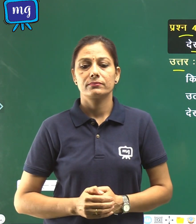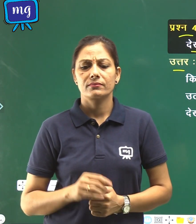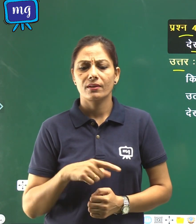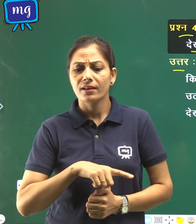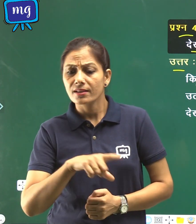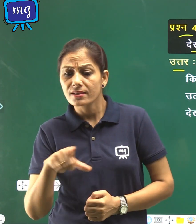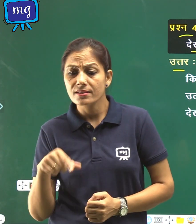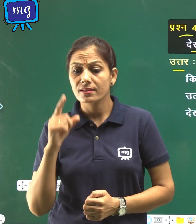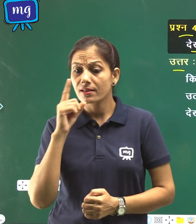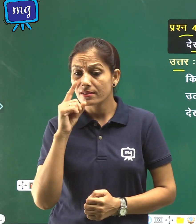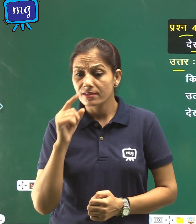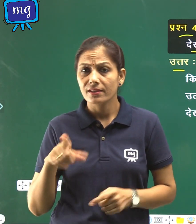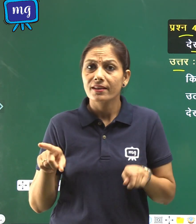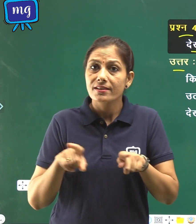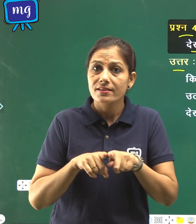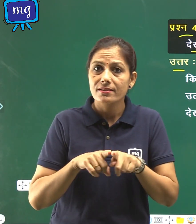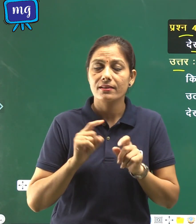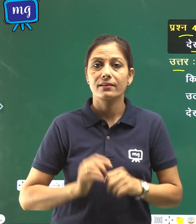किसी स्त्री की समान